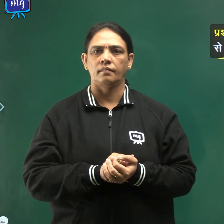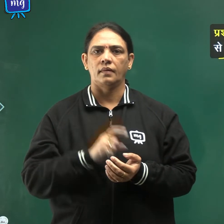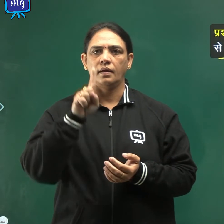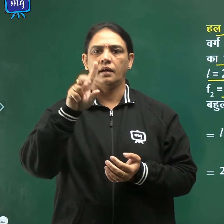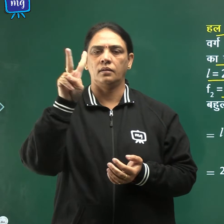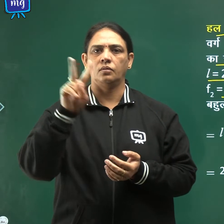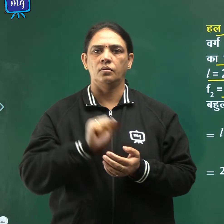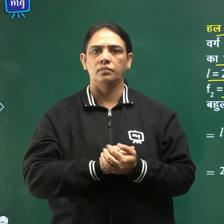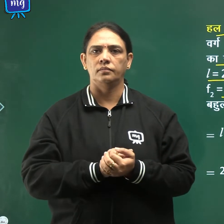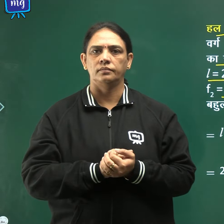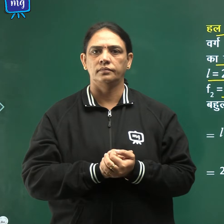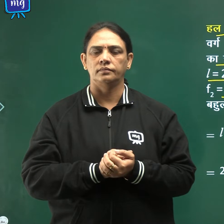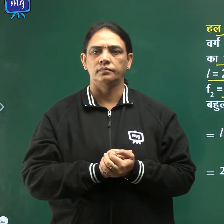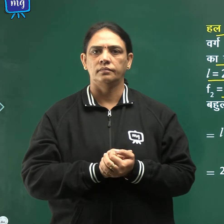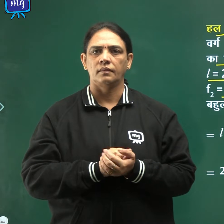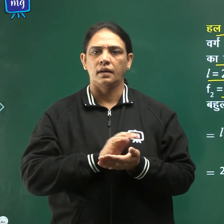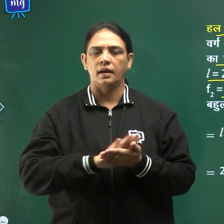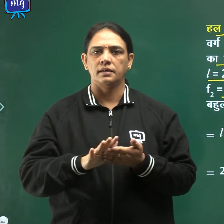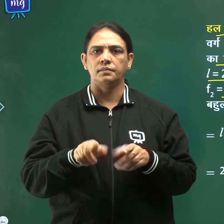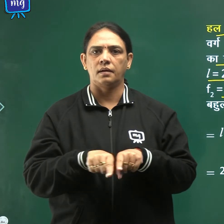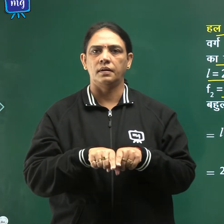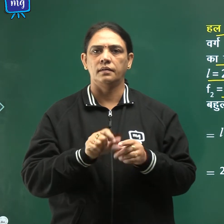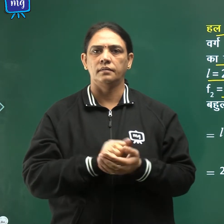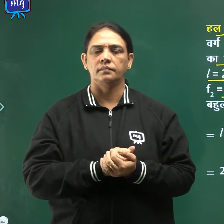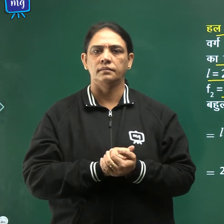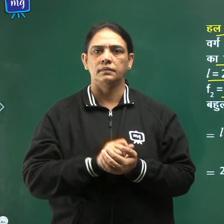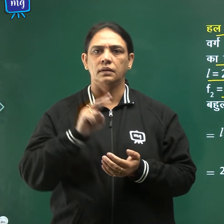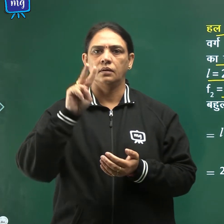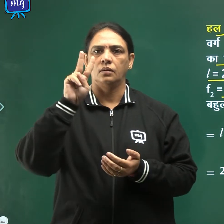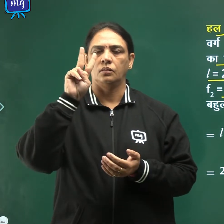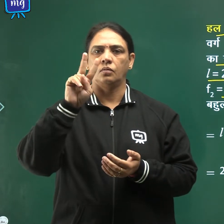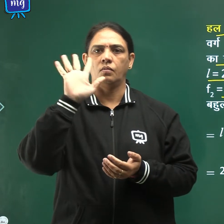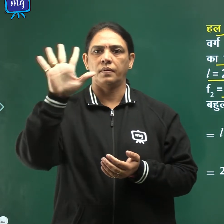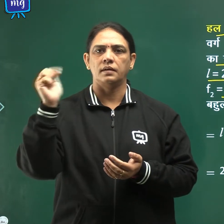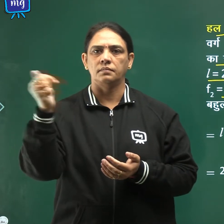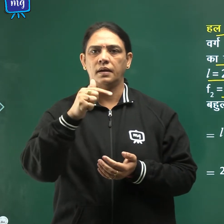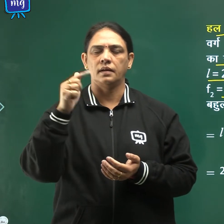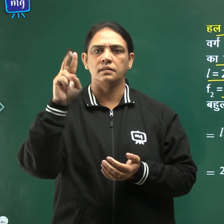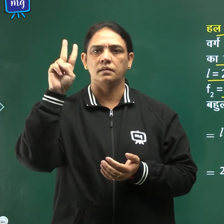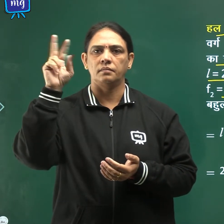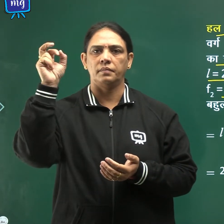12, H बराबर 25 माइनस 20